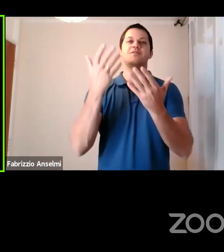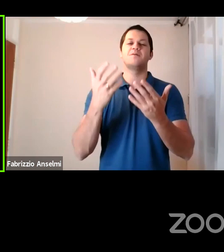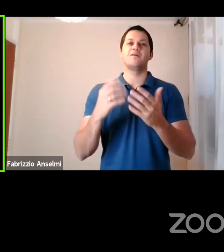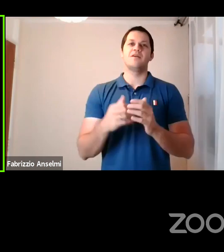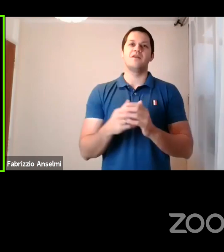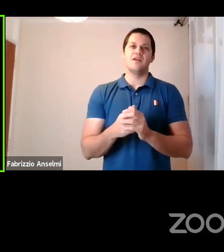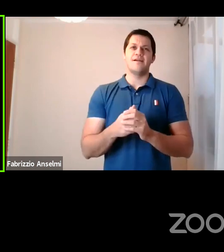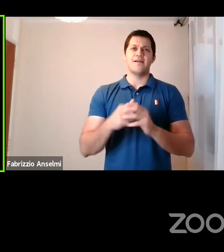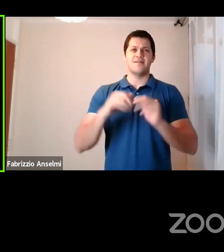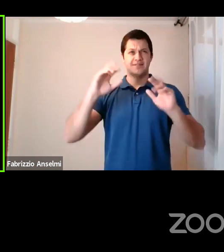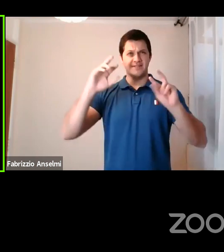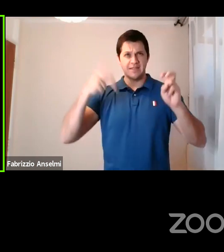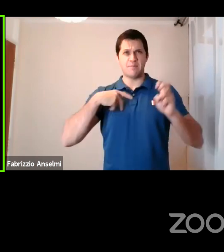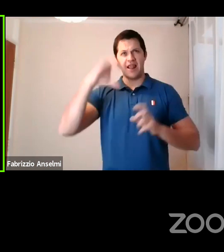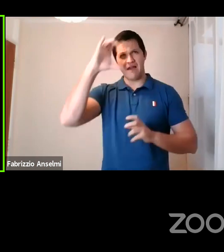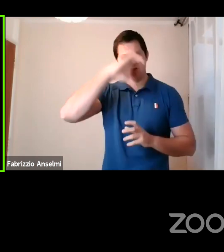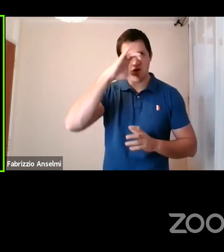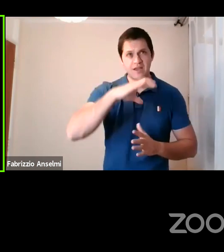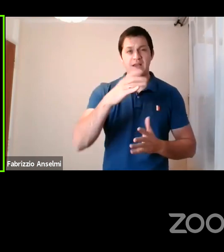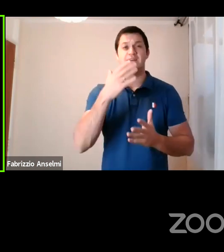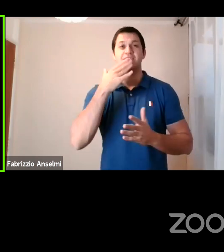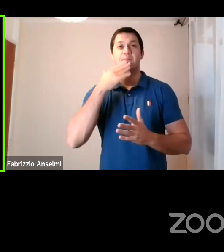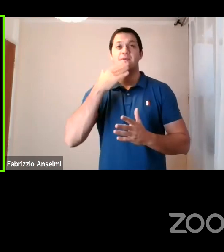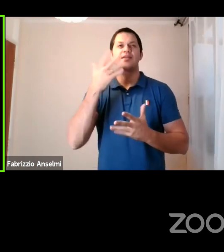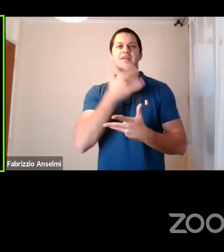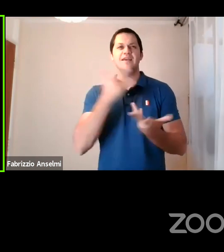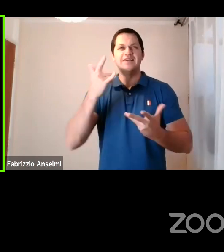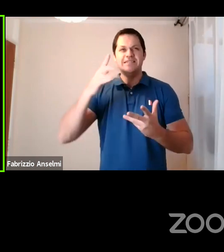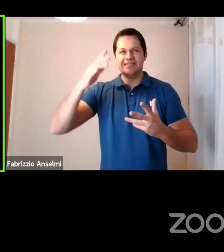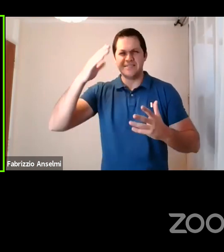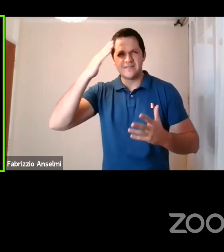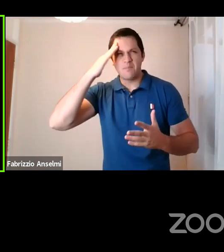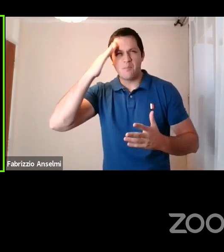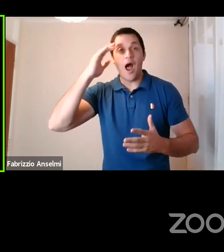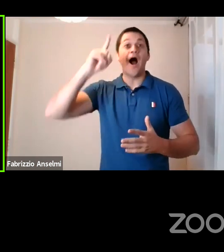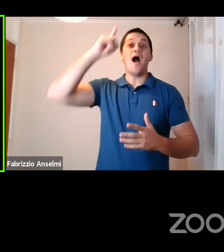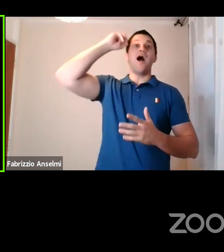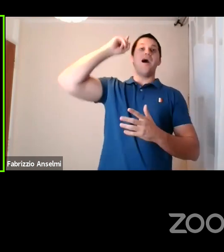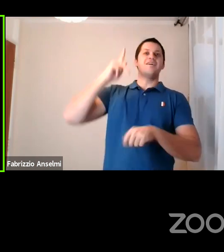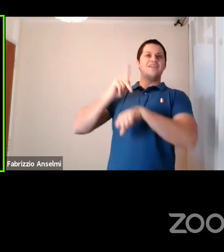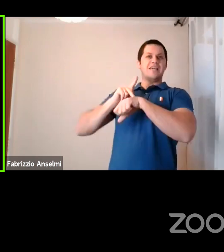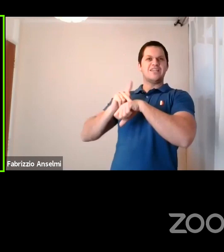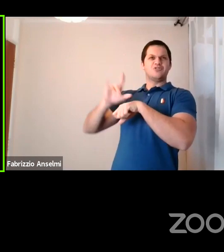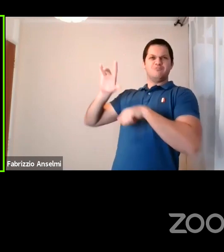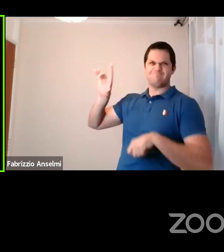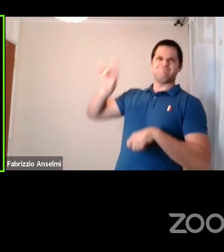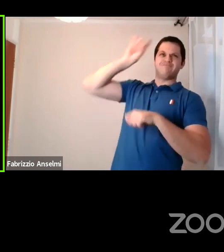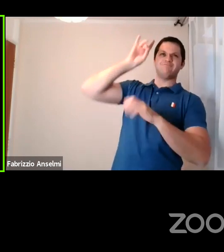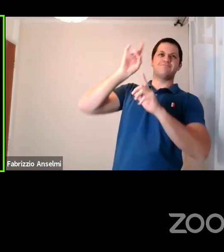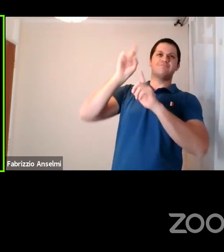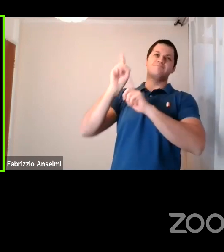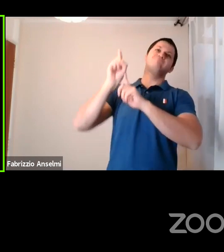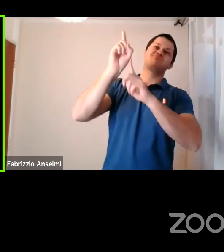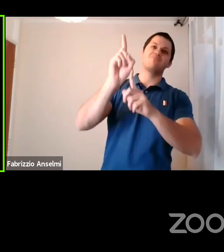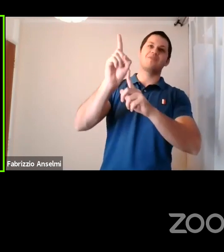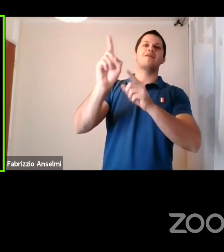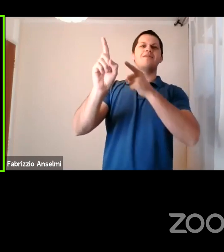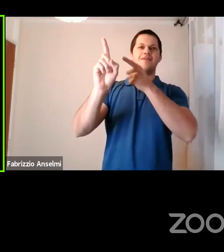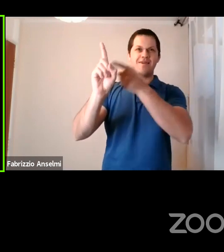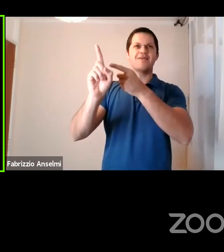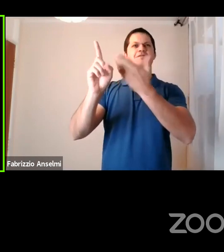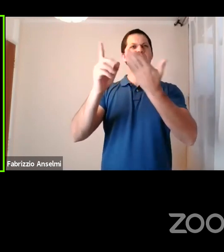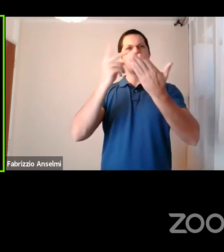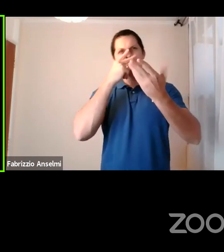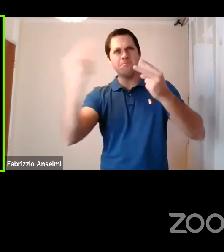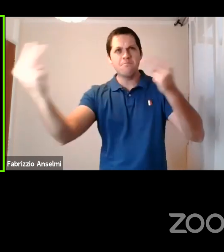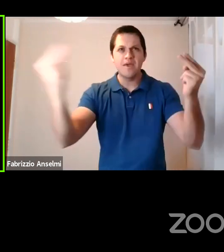la búsqueda y la recuperación de la memoria colectiva para visibilizar a quienes han participado finalmente, pero que han tenido